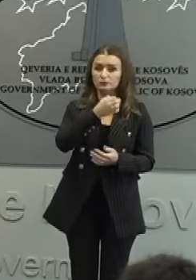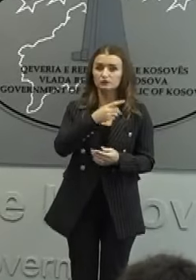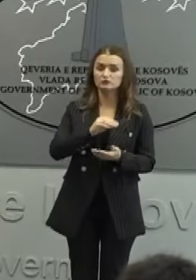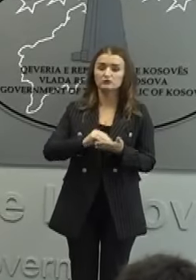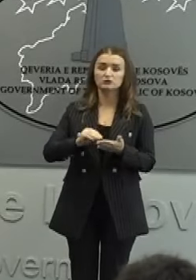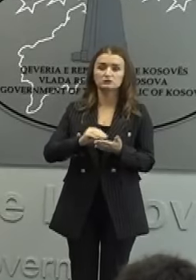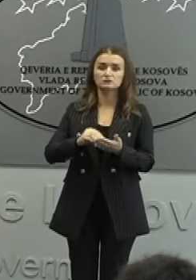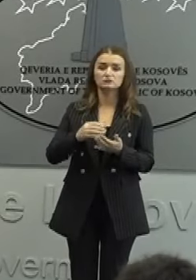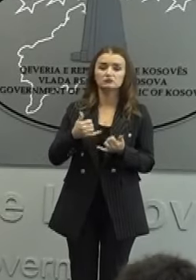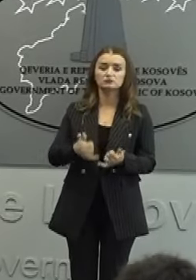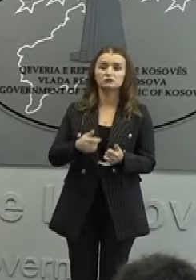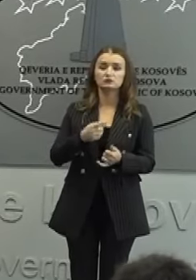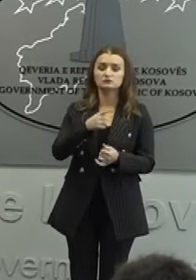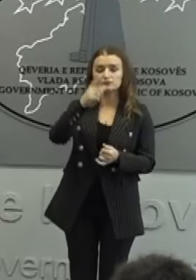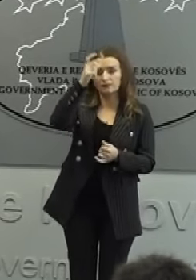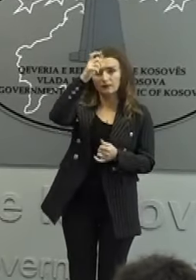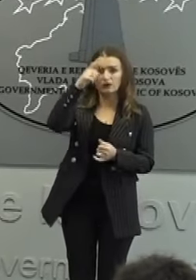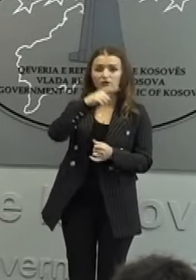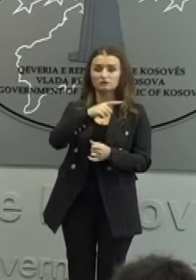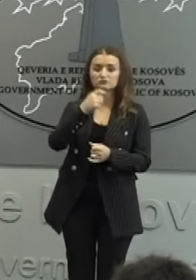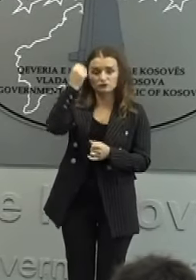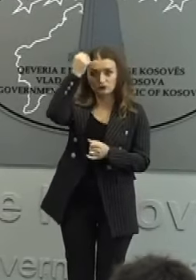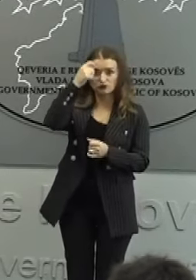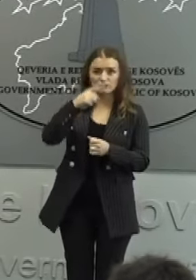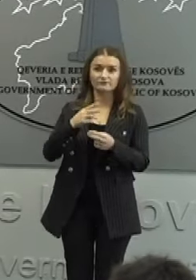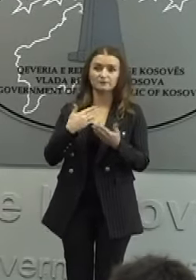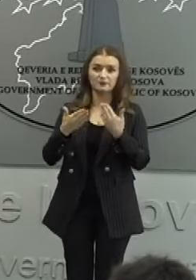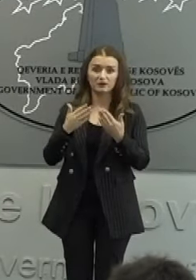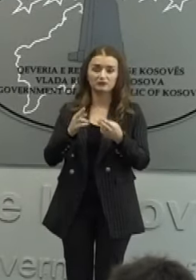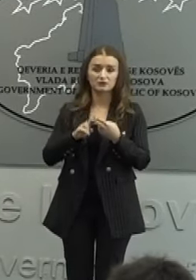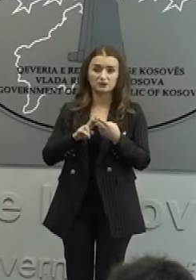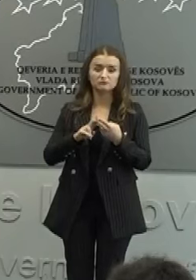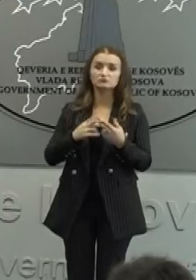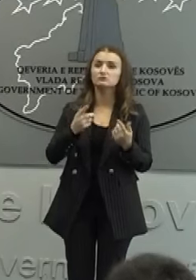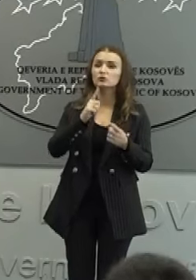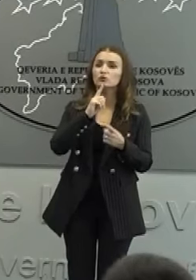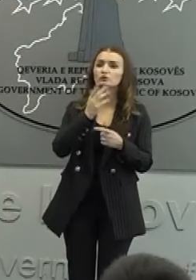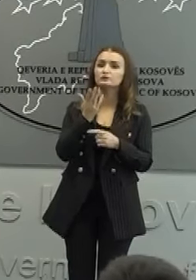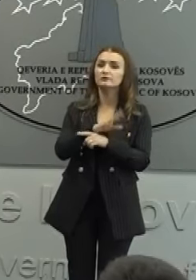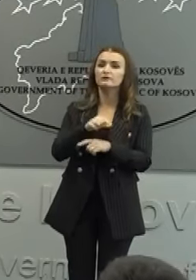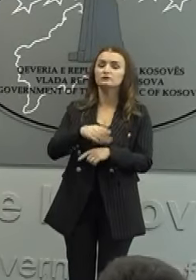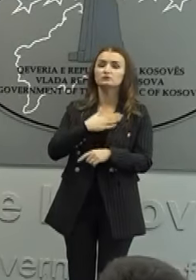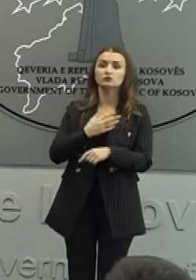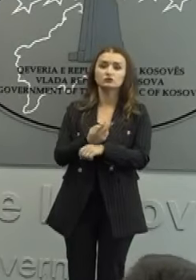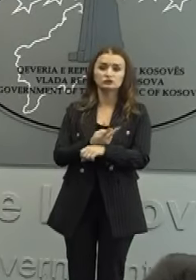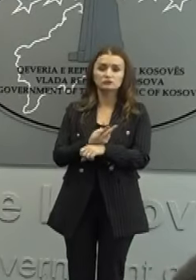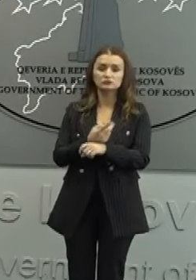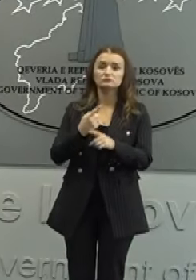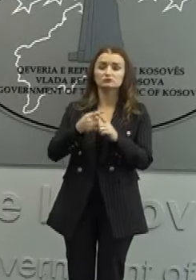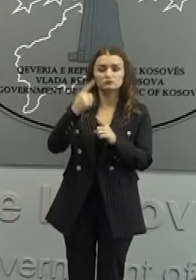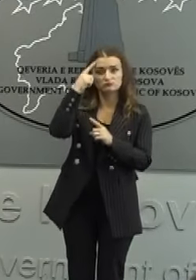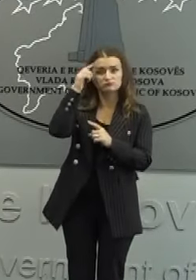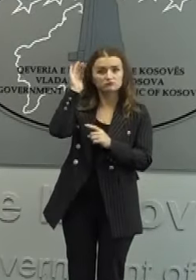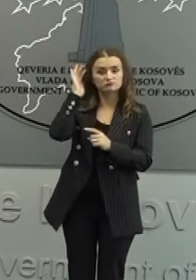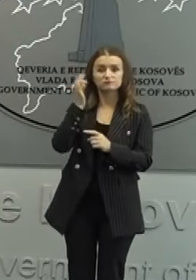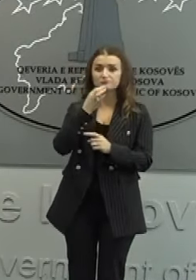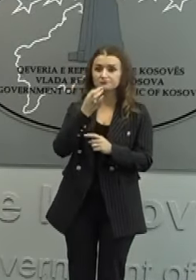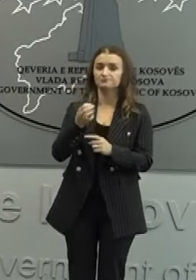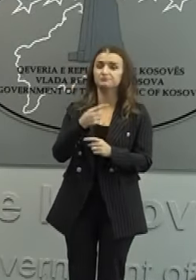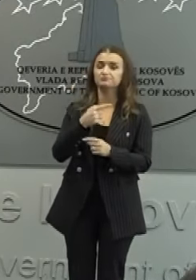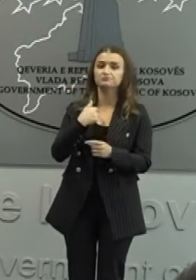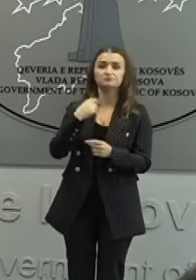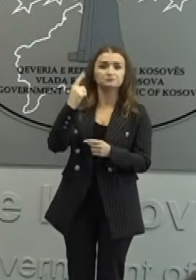Kosovën në takimin sot në Beograd, sa i përket të takimit të CEFTA-s, dhe po ashtu, kryeministri është raportuar se